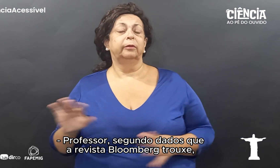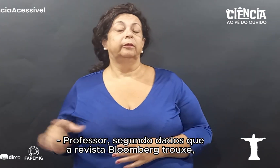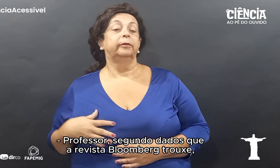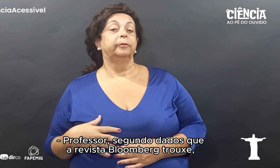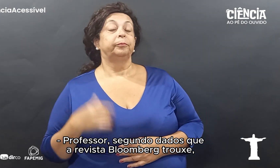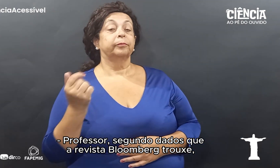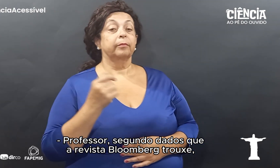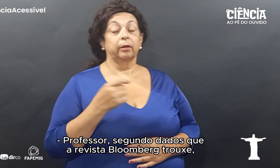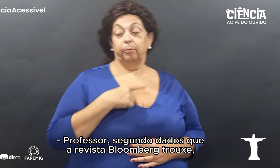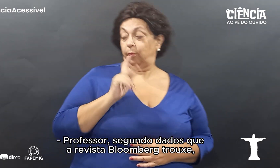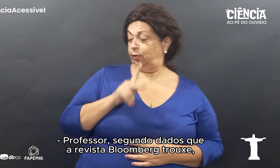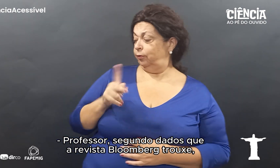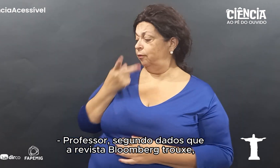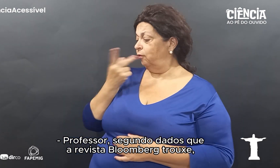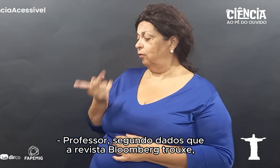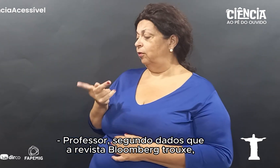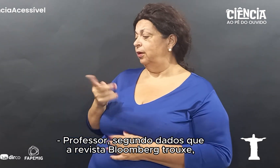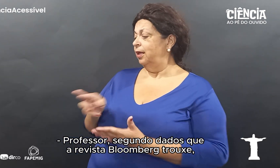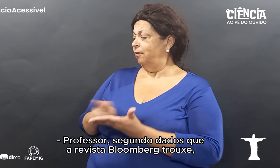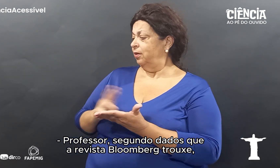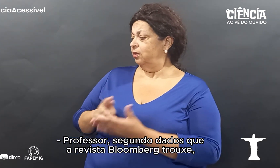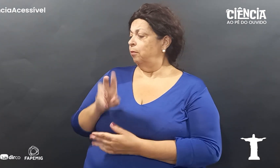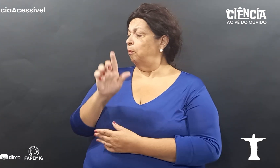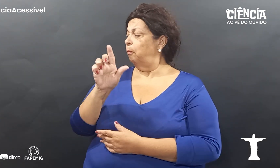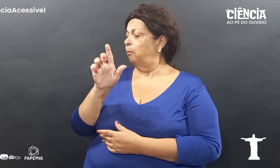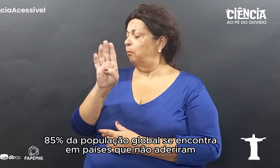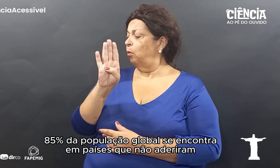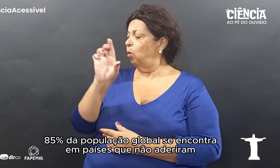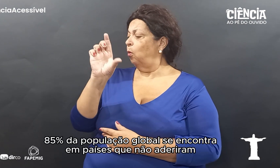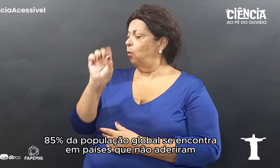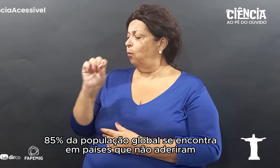segundo dados que a revista Bloomberg trouxe,